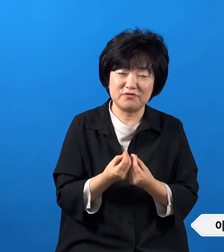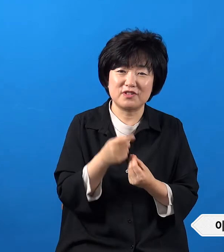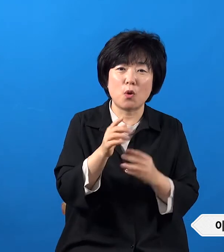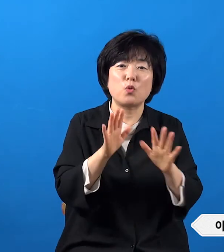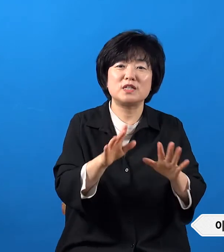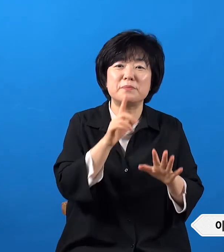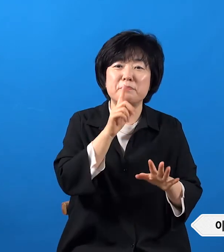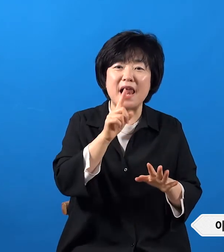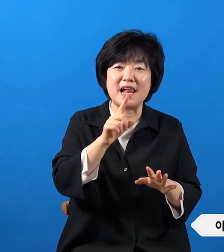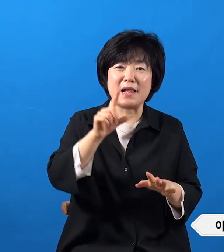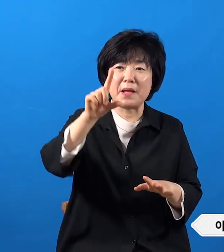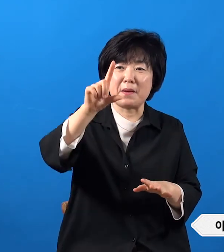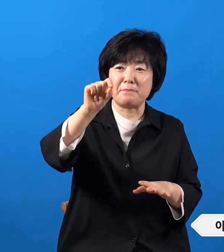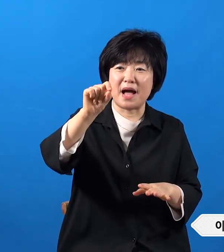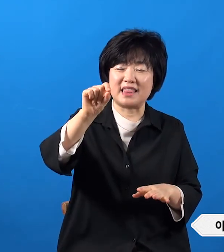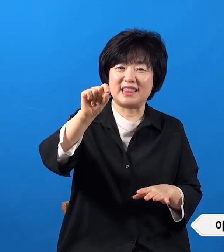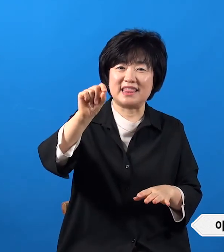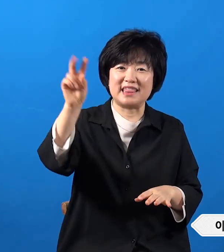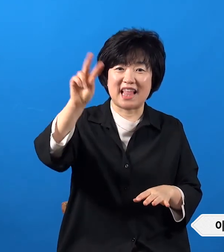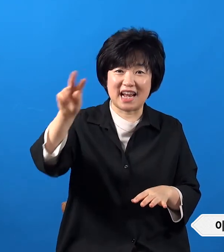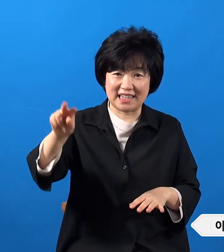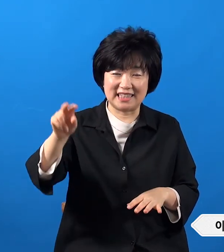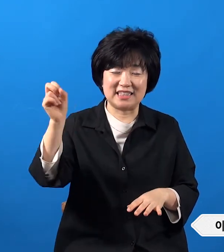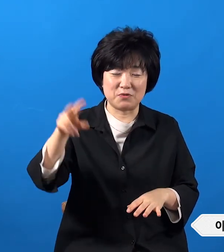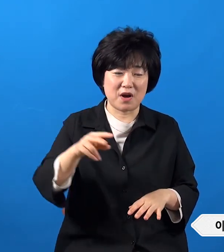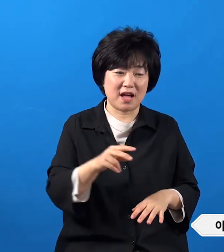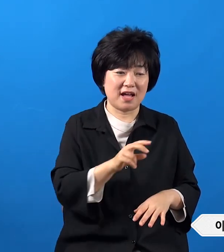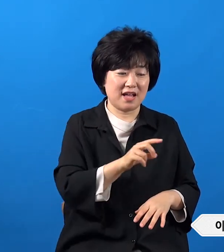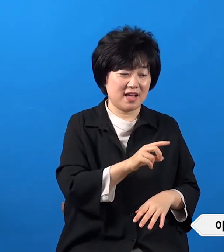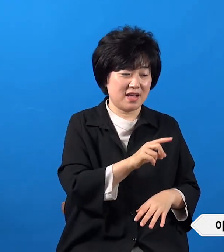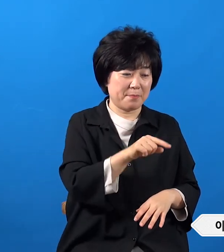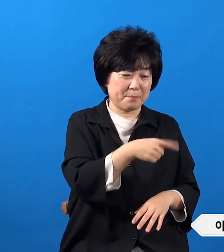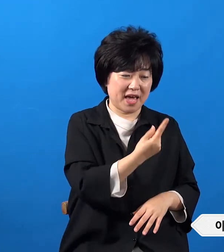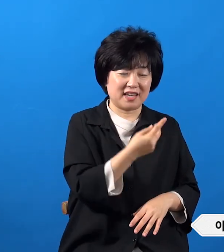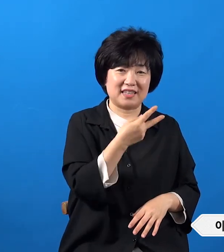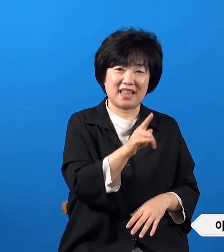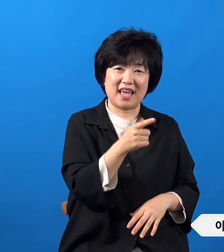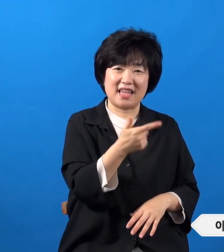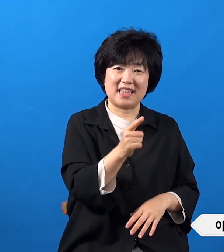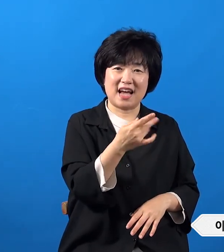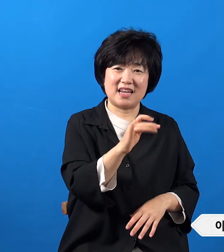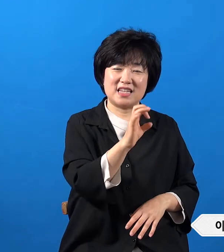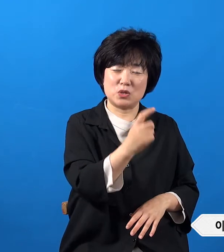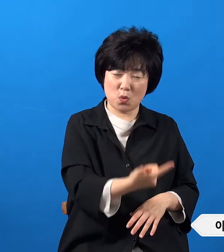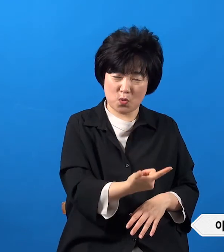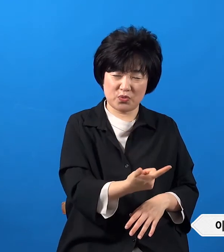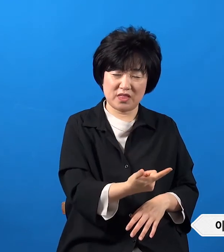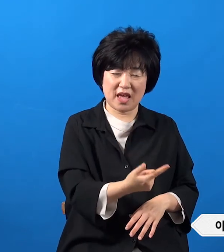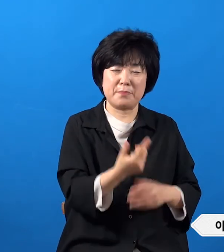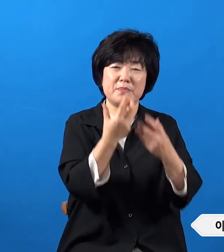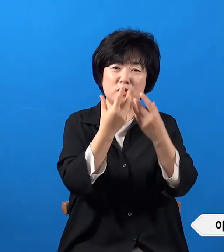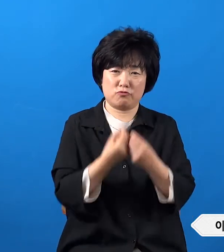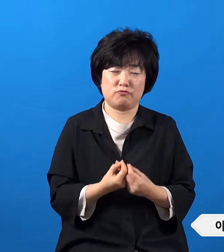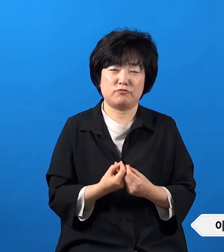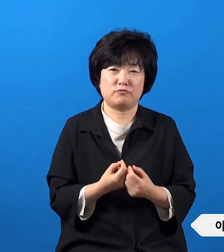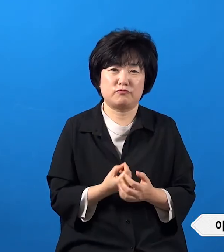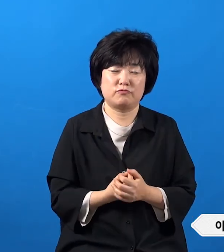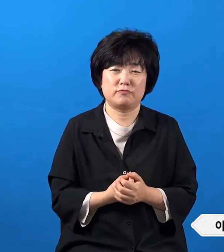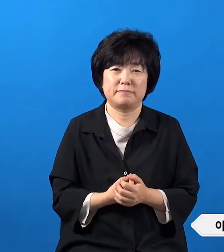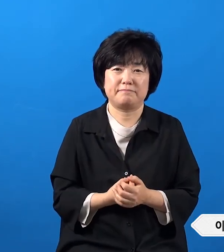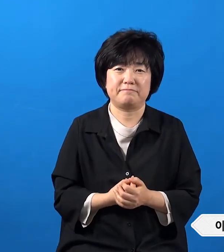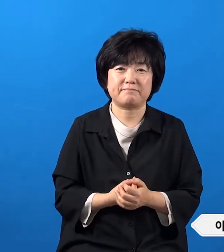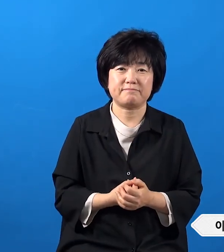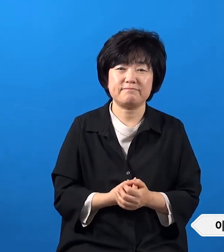본문의 10,000달란트와 100데나리온 두 종의 비유. 자, 10,000달란트의